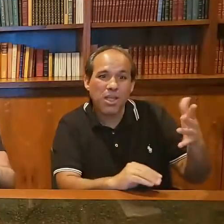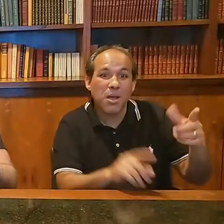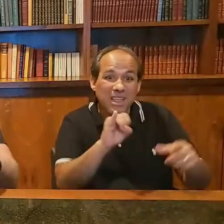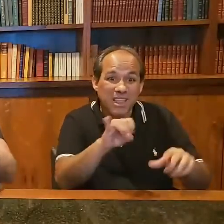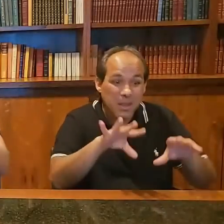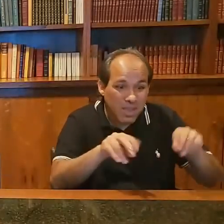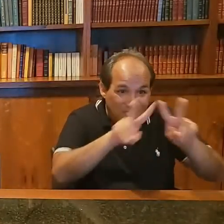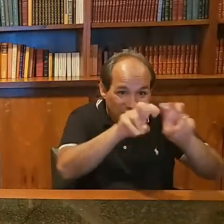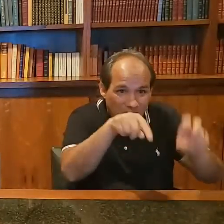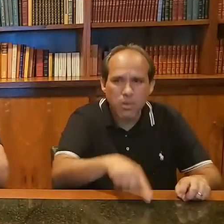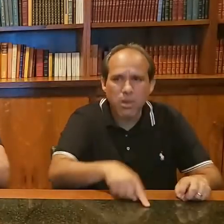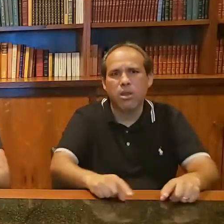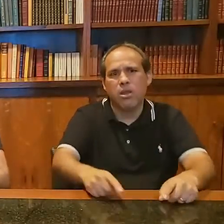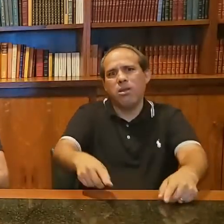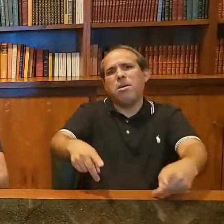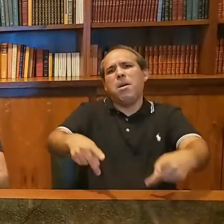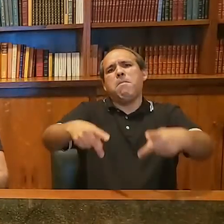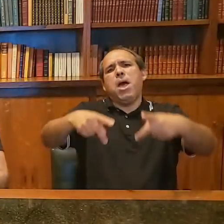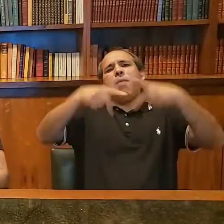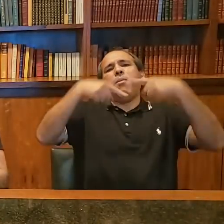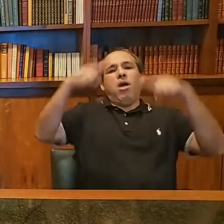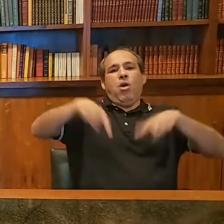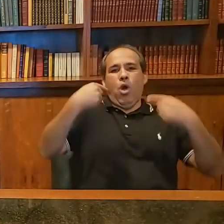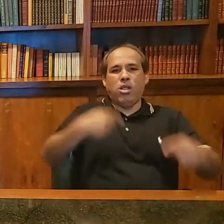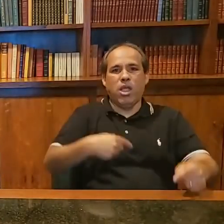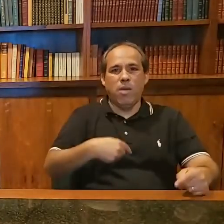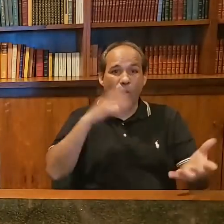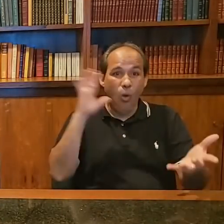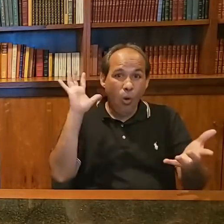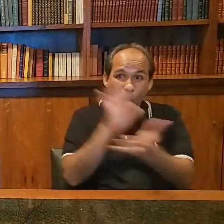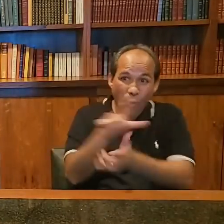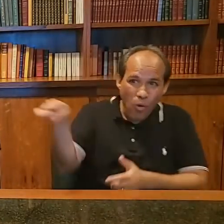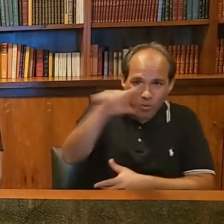Pessoas que anunciam na imprensa